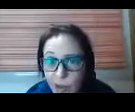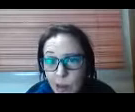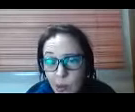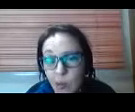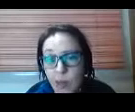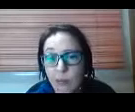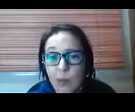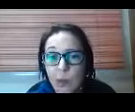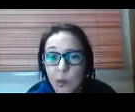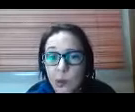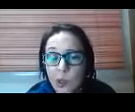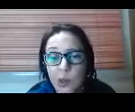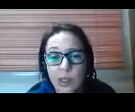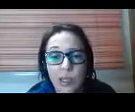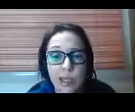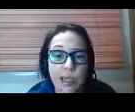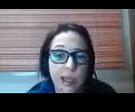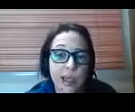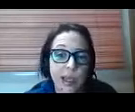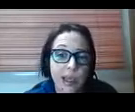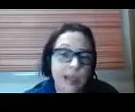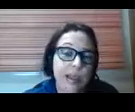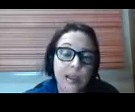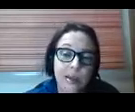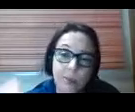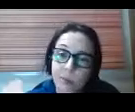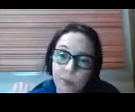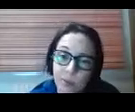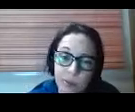discapacidad intelectual. Muchos de ellos tienen